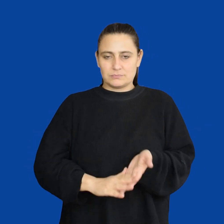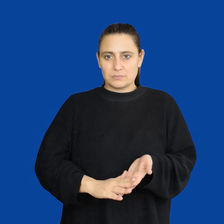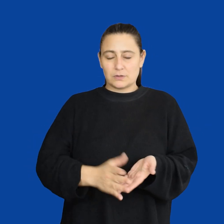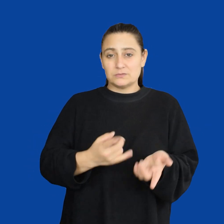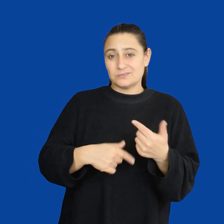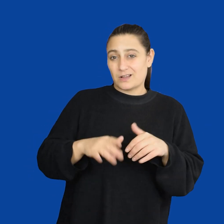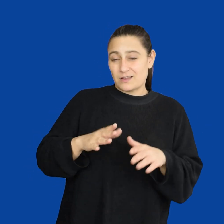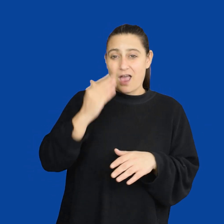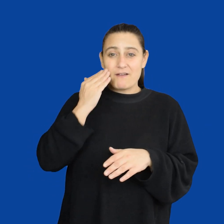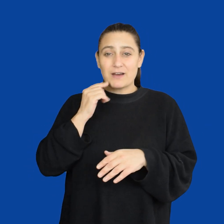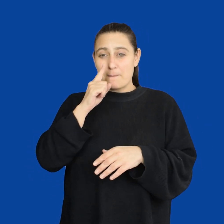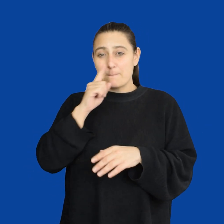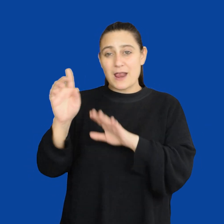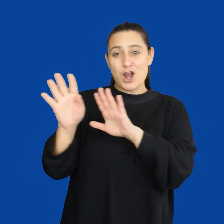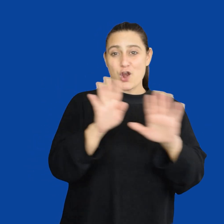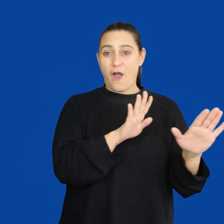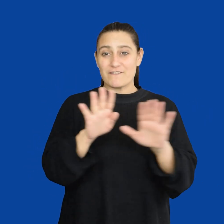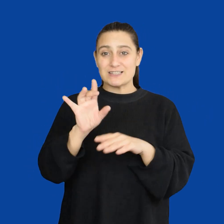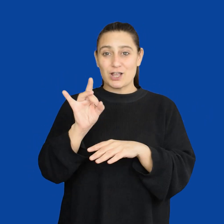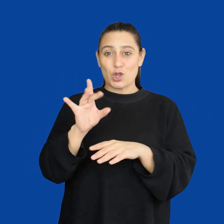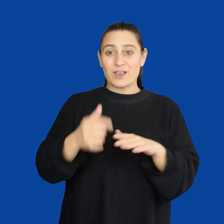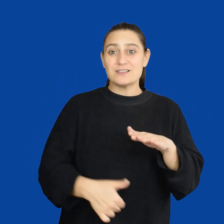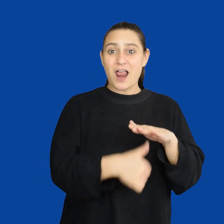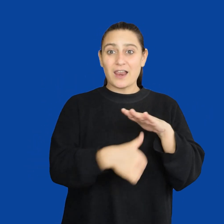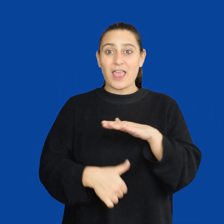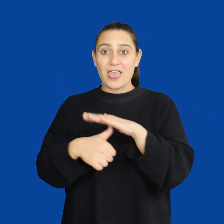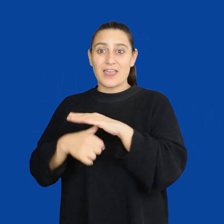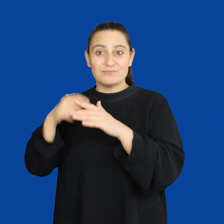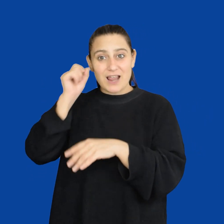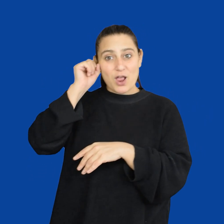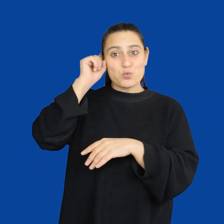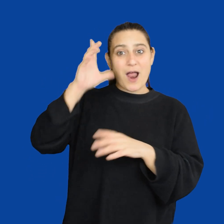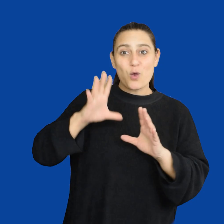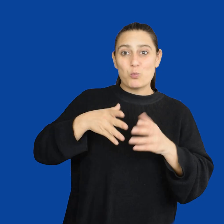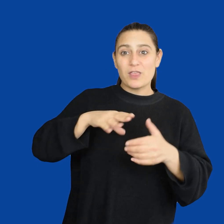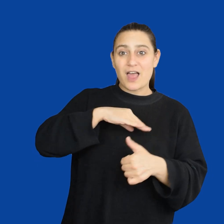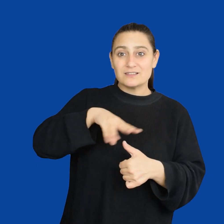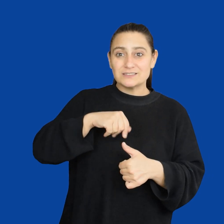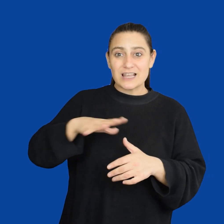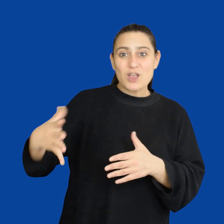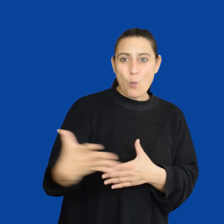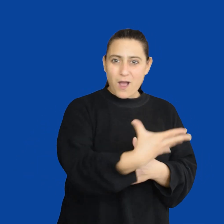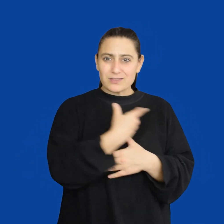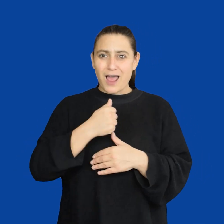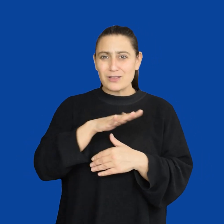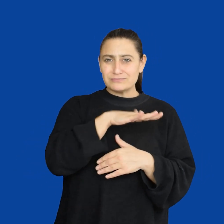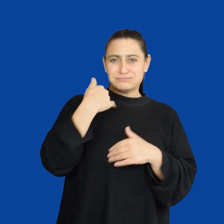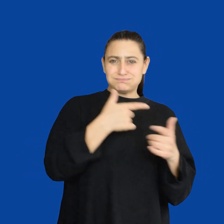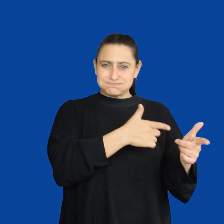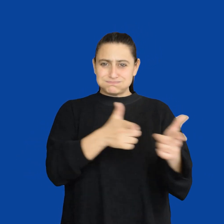anteriores. De esta manera, en abril de 1915 los líderes e intelectuales de la comunidad